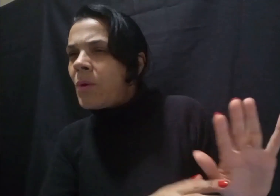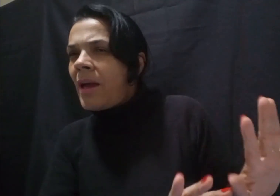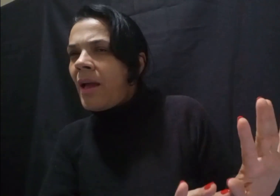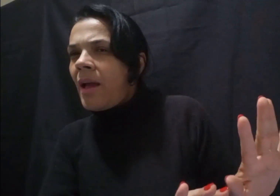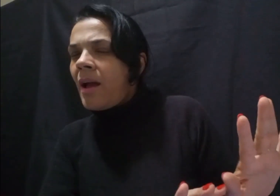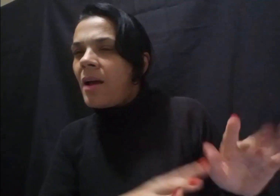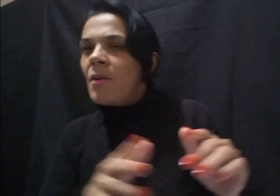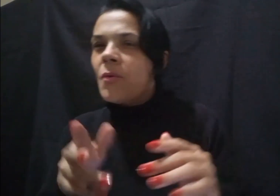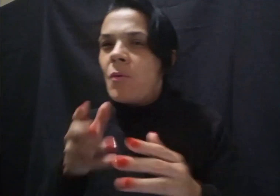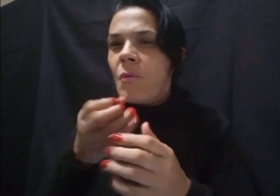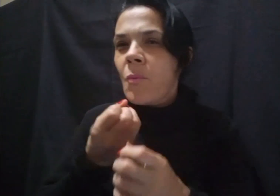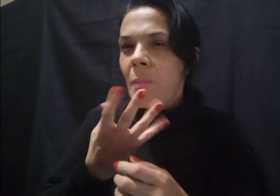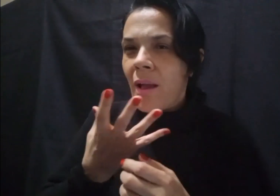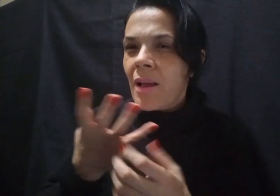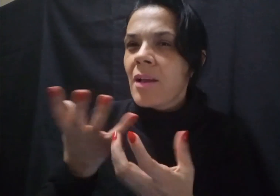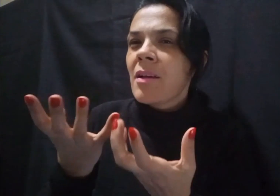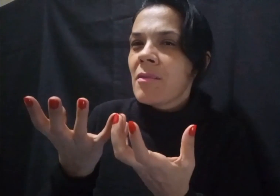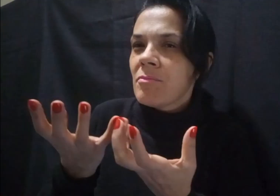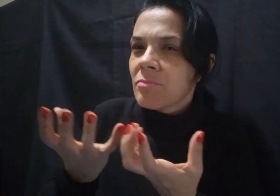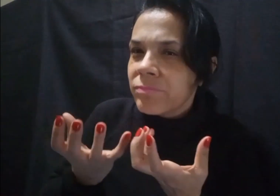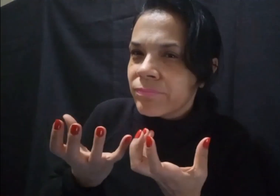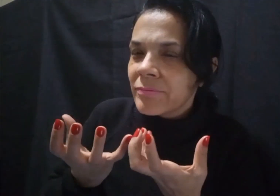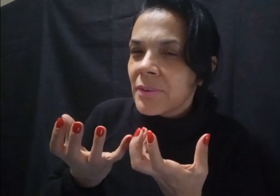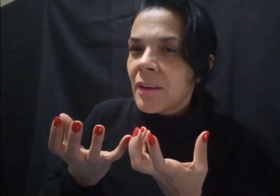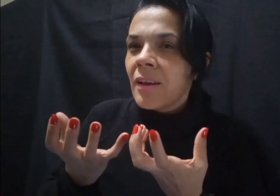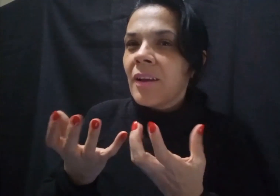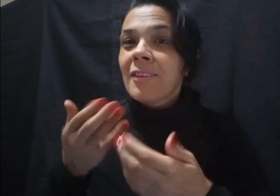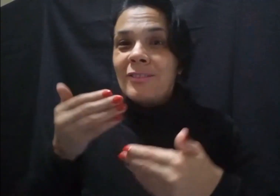falamos inicialmente, ou seja, Evangelho de Mateus,